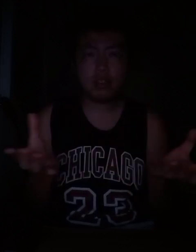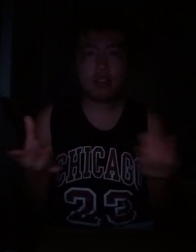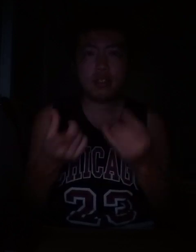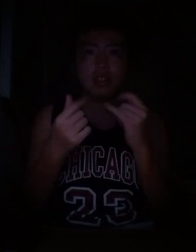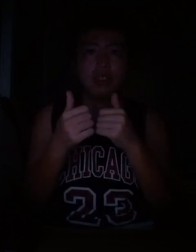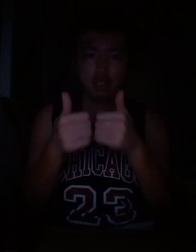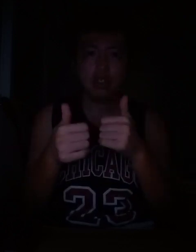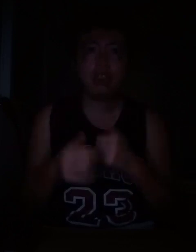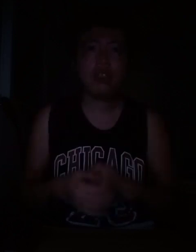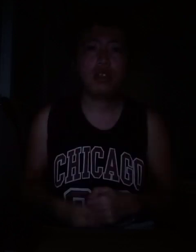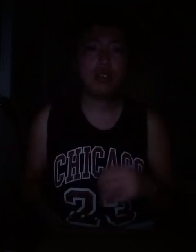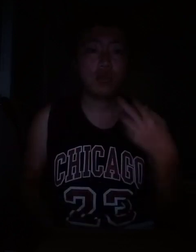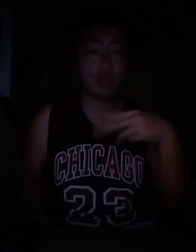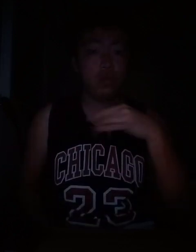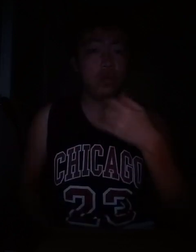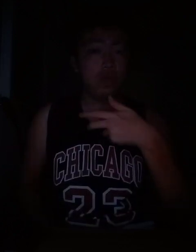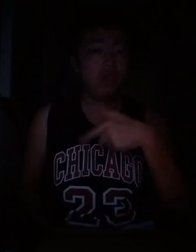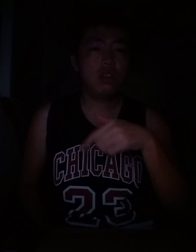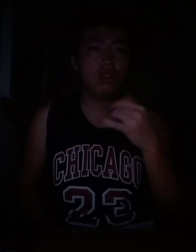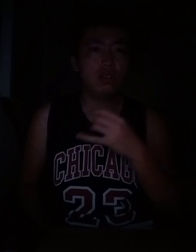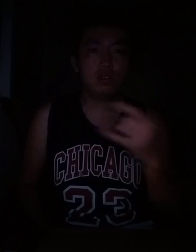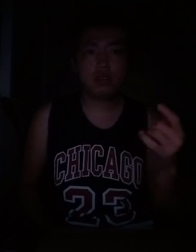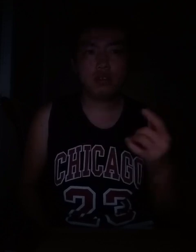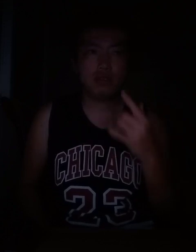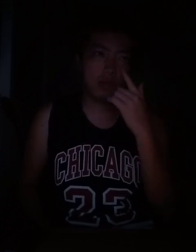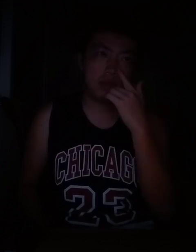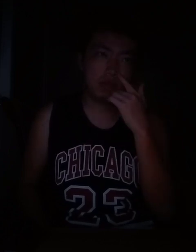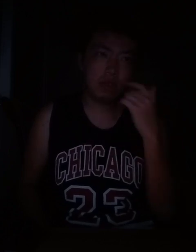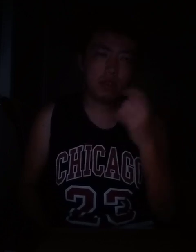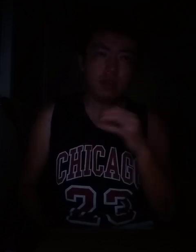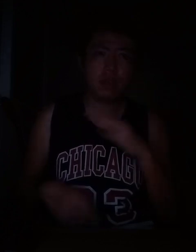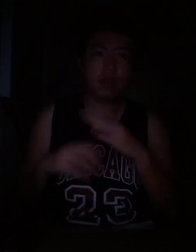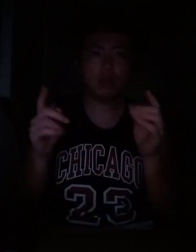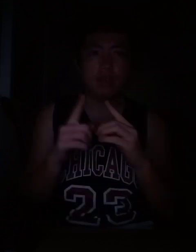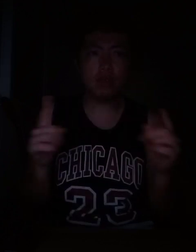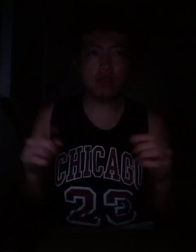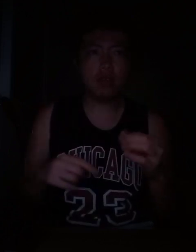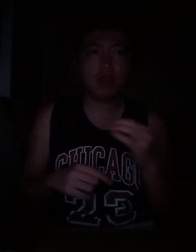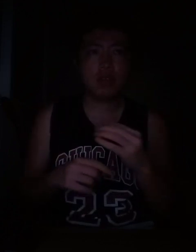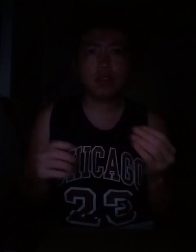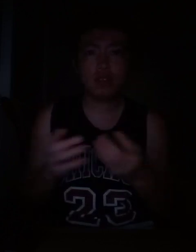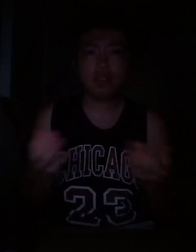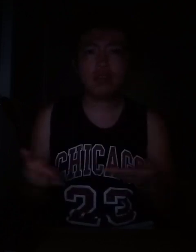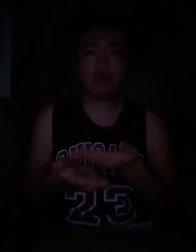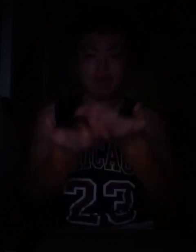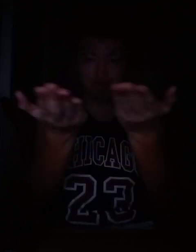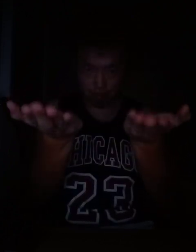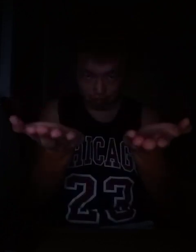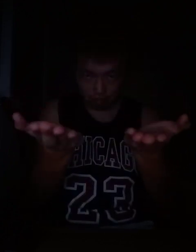인기입니다. 기업들도 이런 실험들에 긴장할 수밖에 없겠죠. 장혁수 기자가 보도합니다.